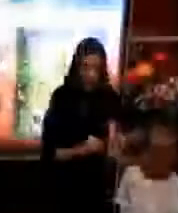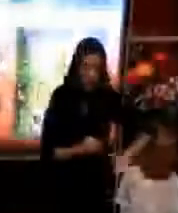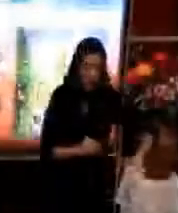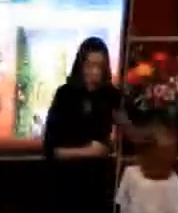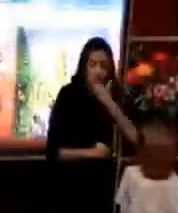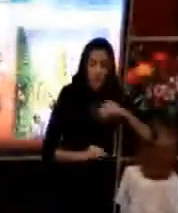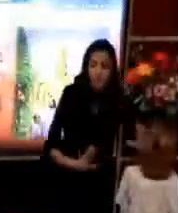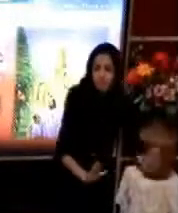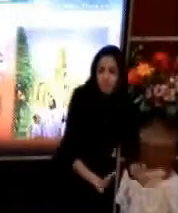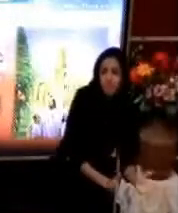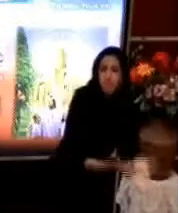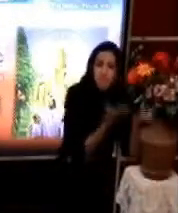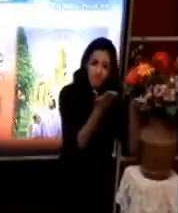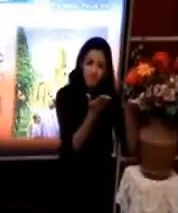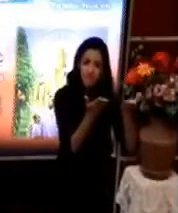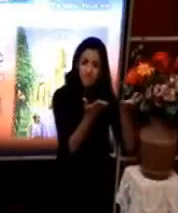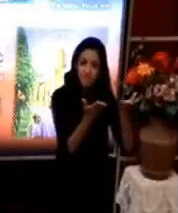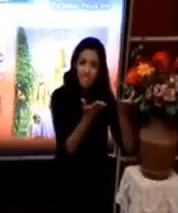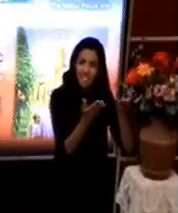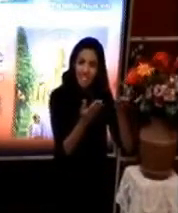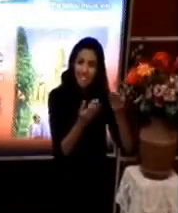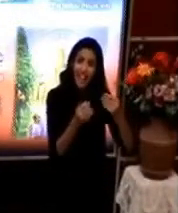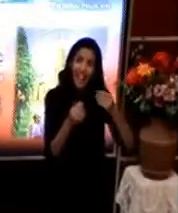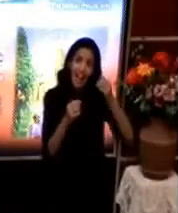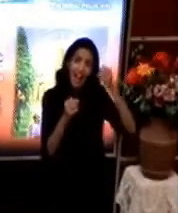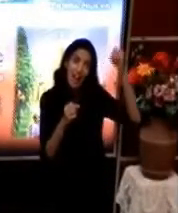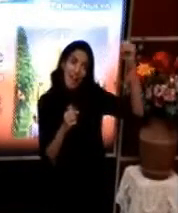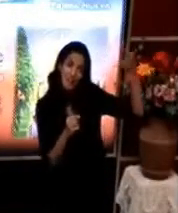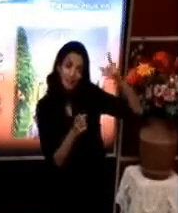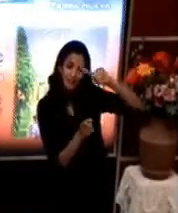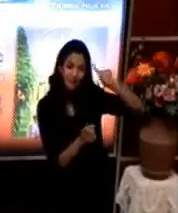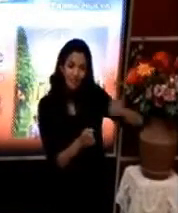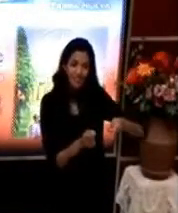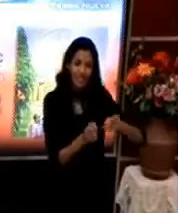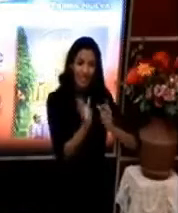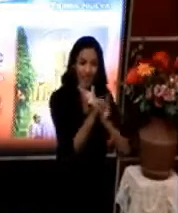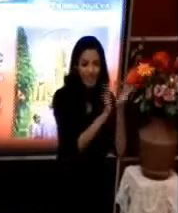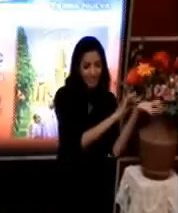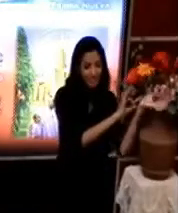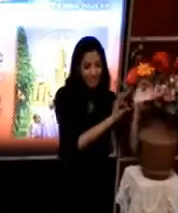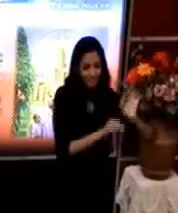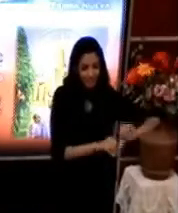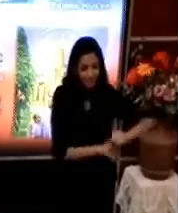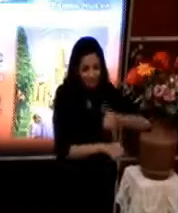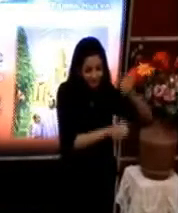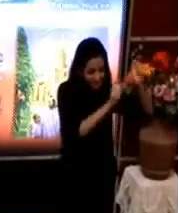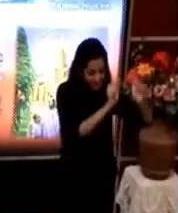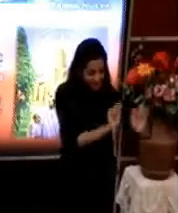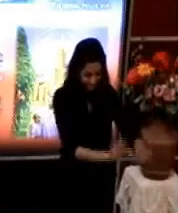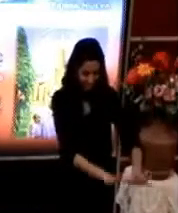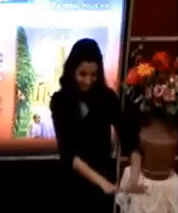resplandece, porque ha venido tu luz y la gloria de Jehová ha nacido sobre ti.